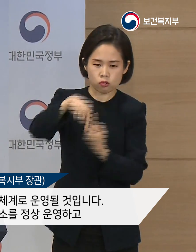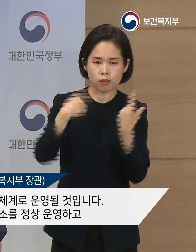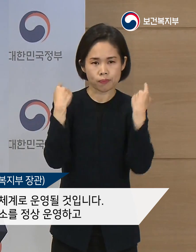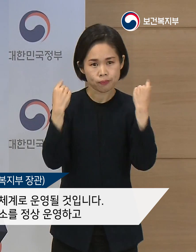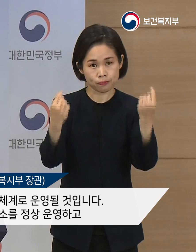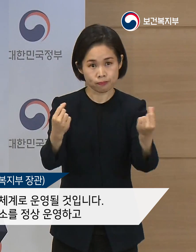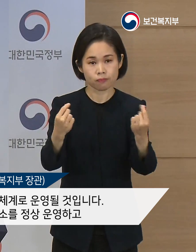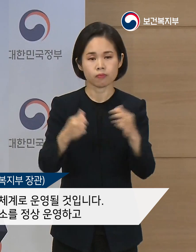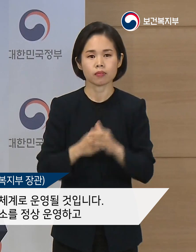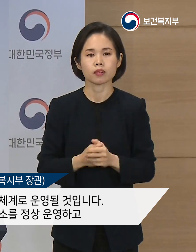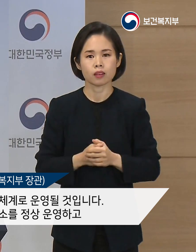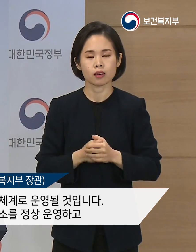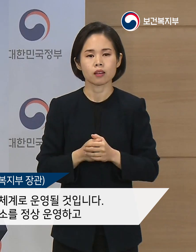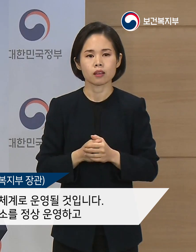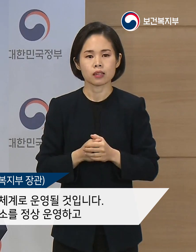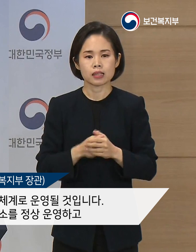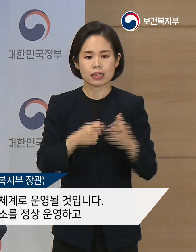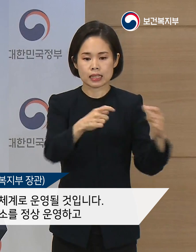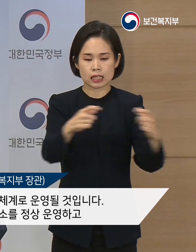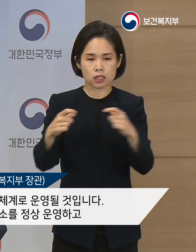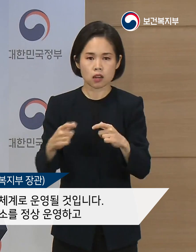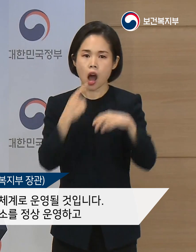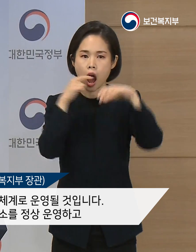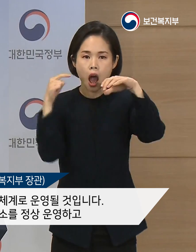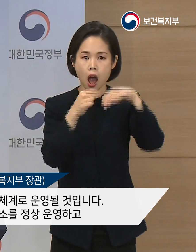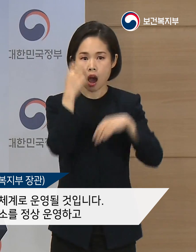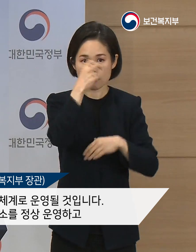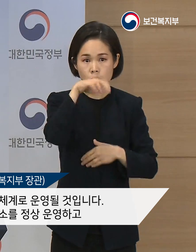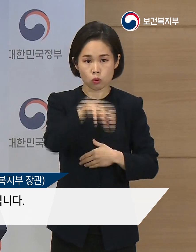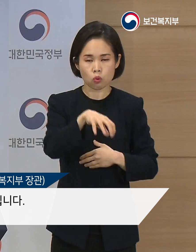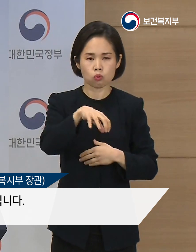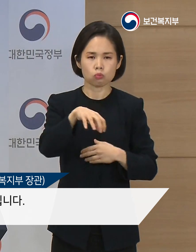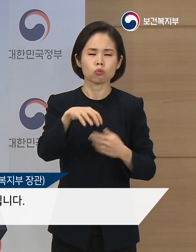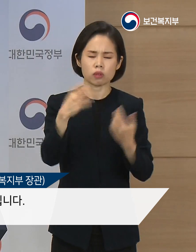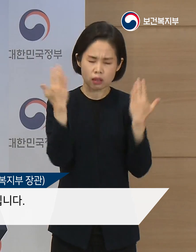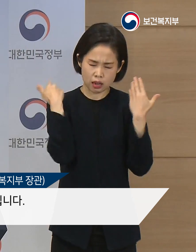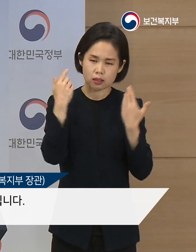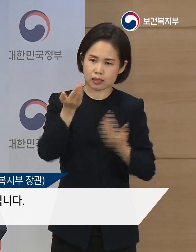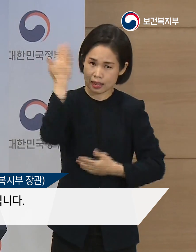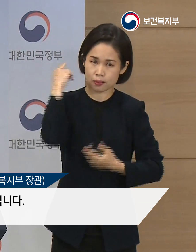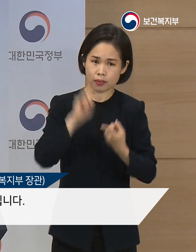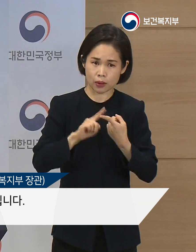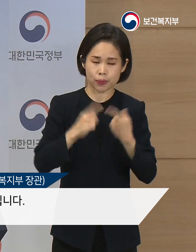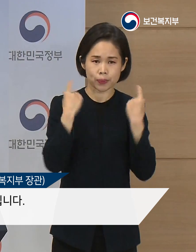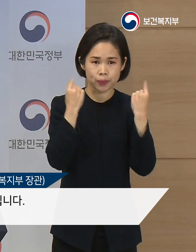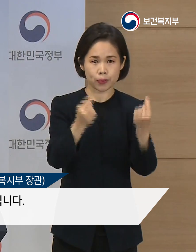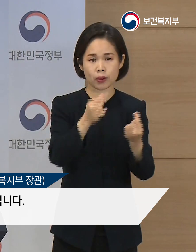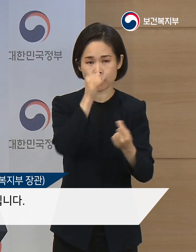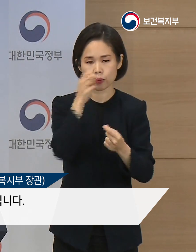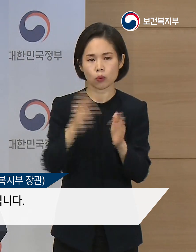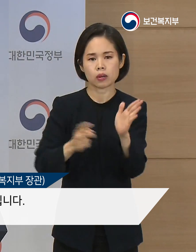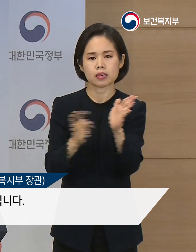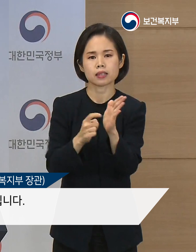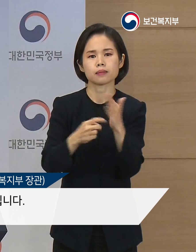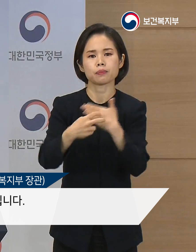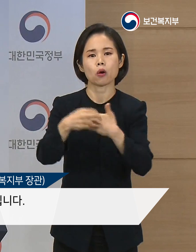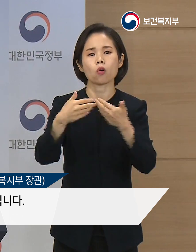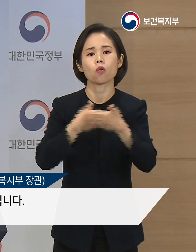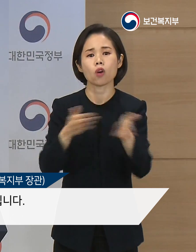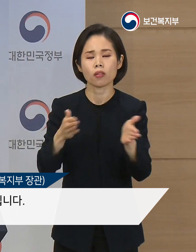검사를 위해 지역별로 선별진료소를 정상 운영하고 응급의료기관의 비상진료체계도